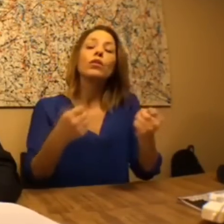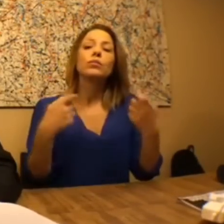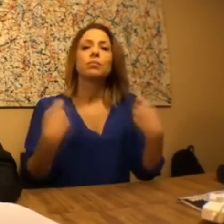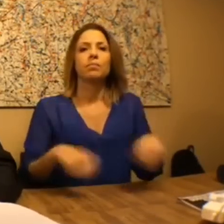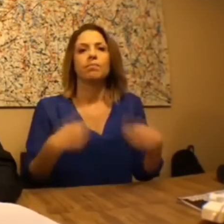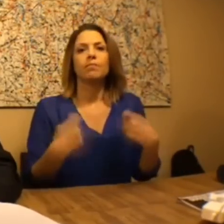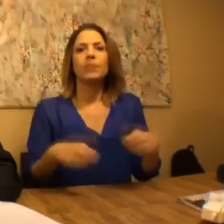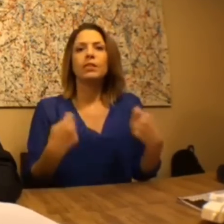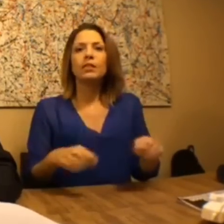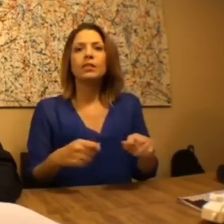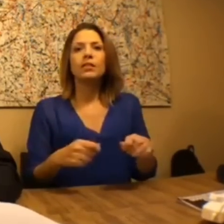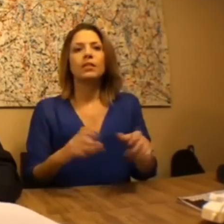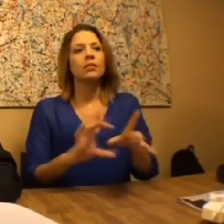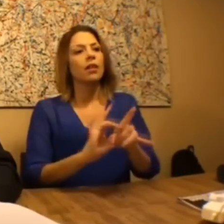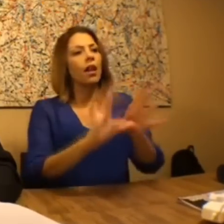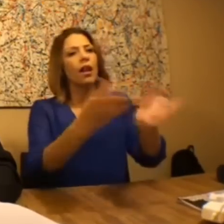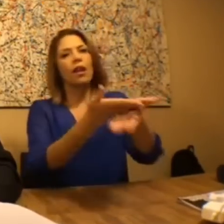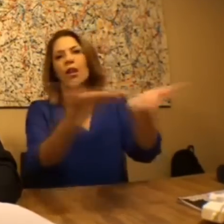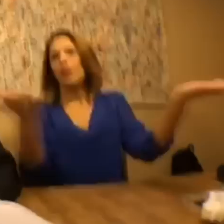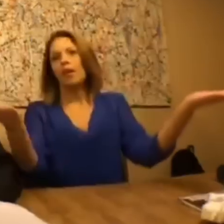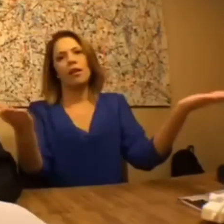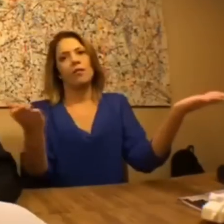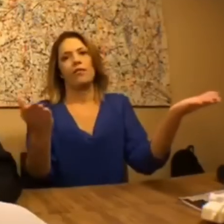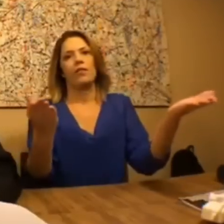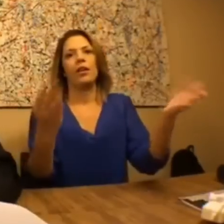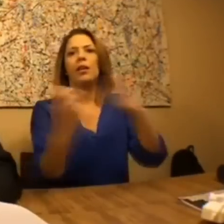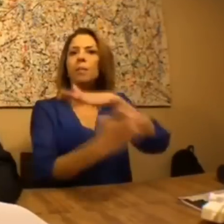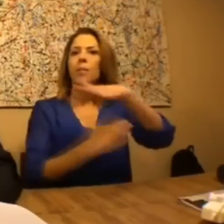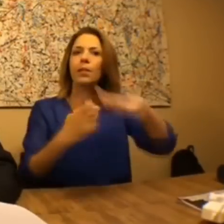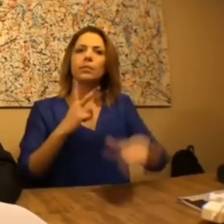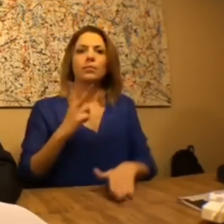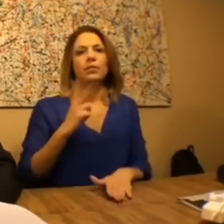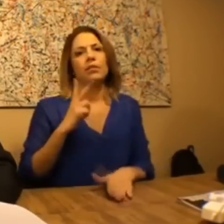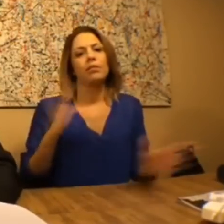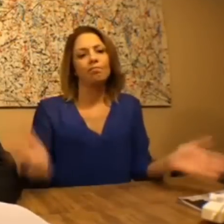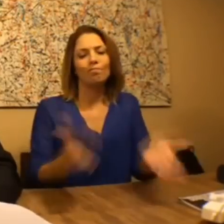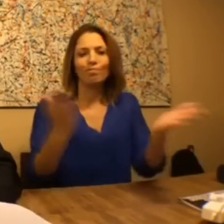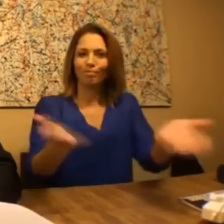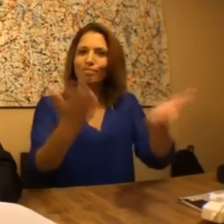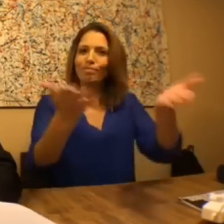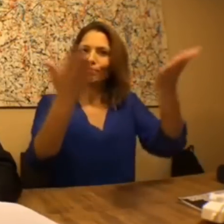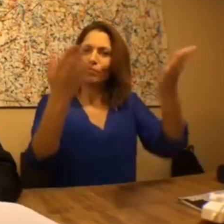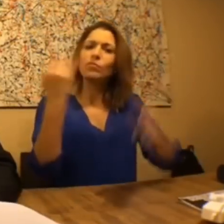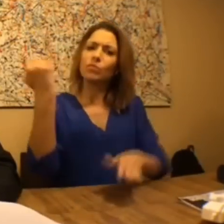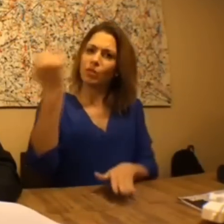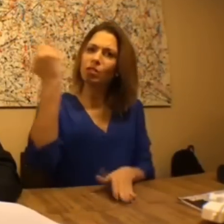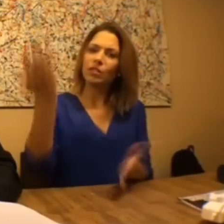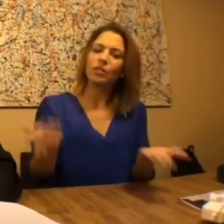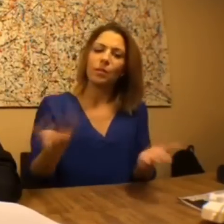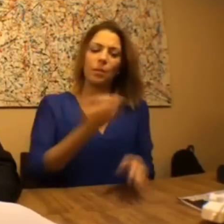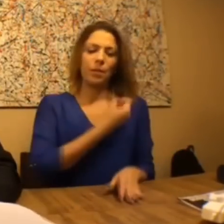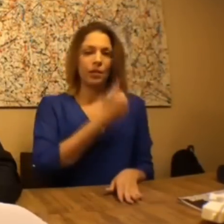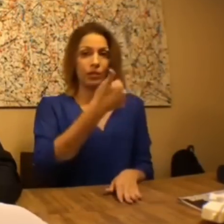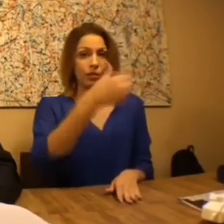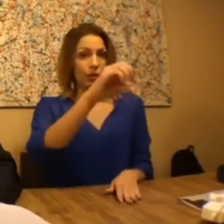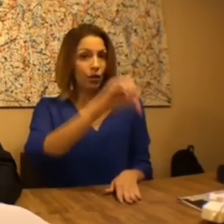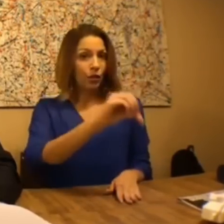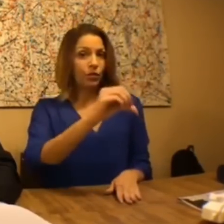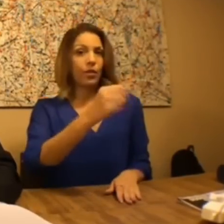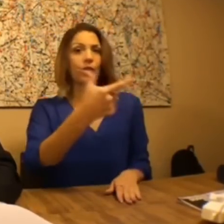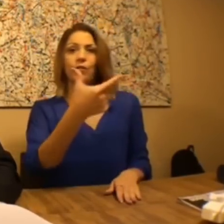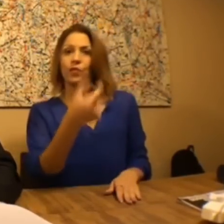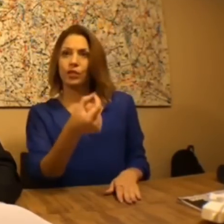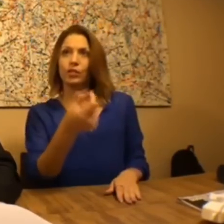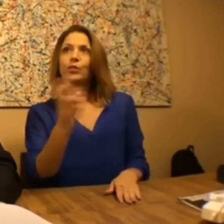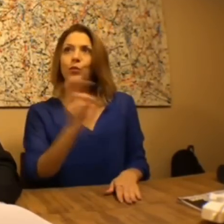produz e gera riqueza não é o Estado, é a iniciativa privada. Então, aqui nas páginas 19, 20 e